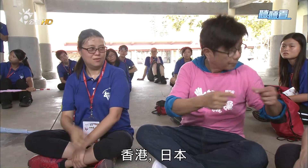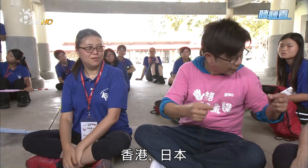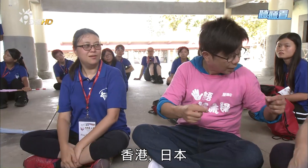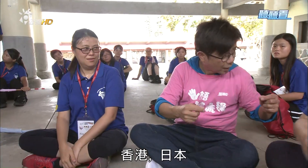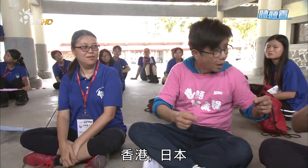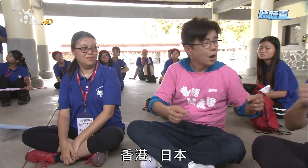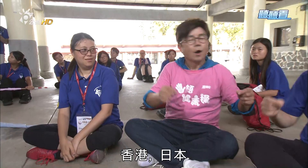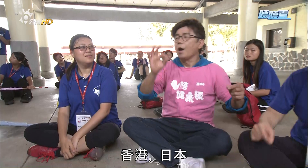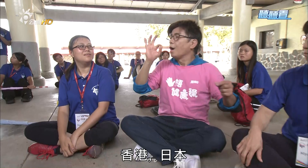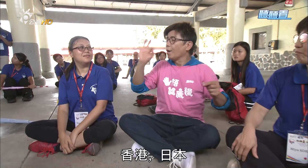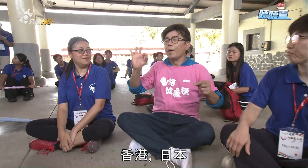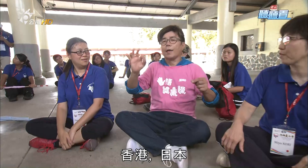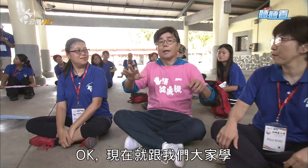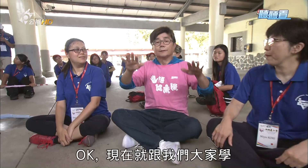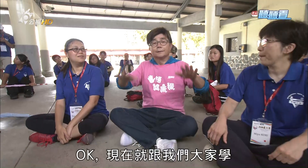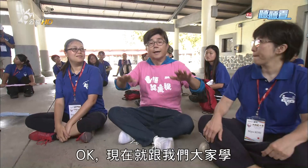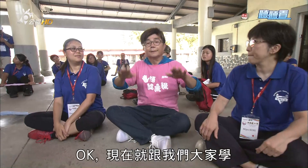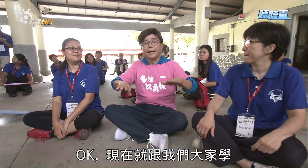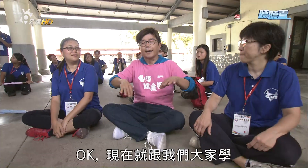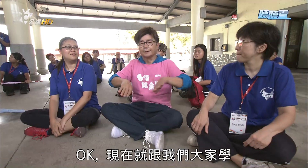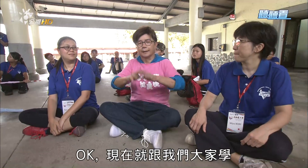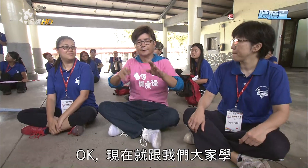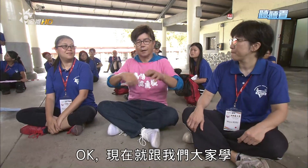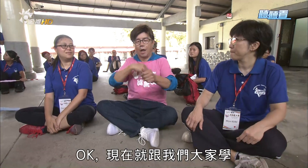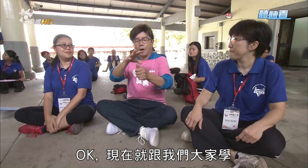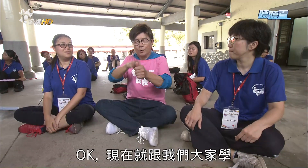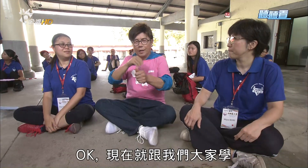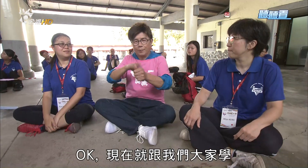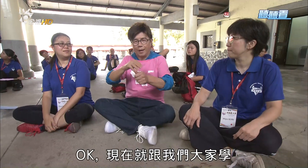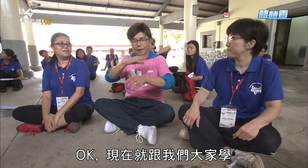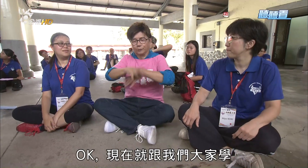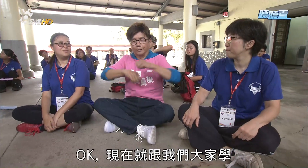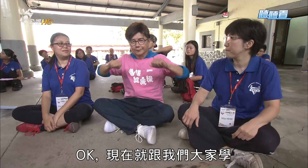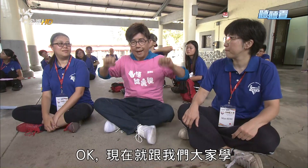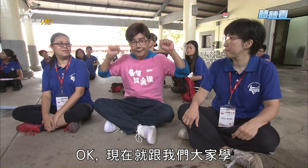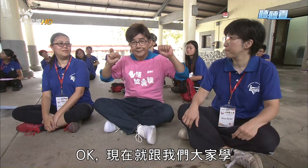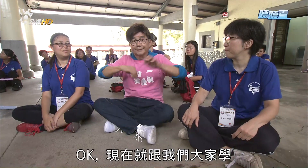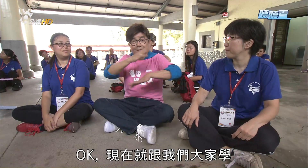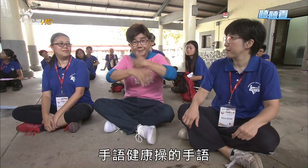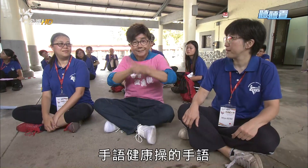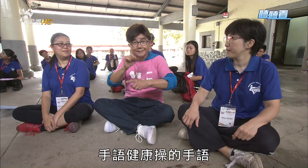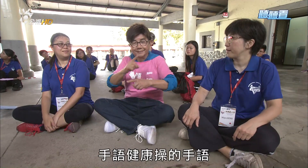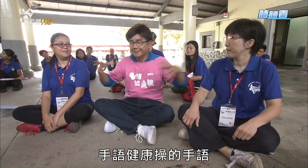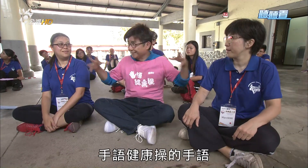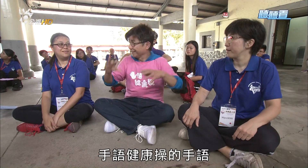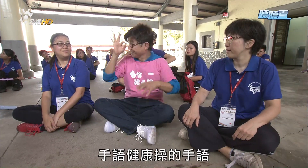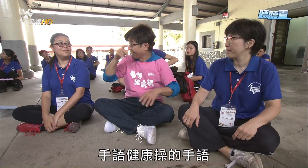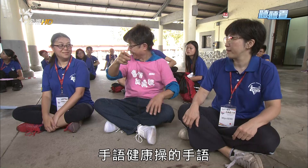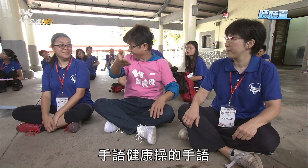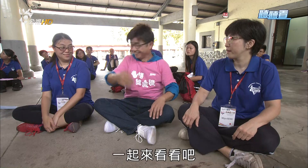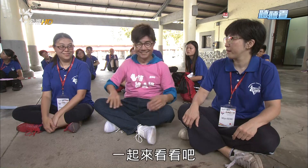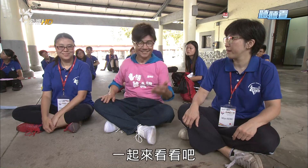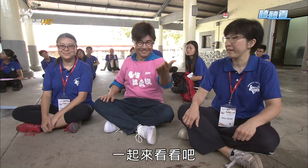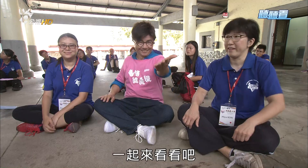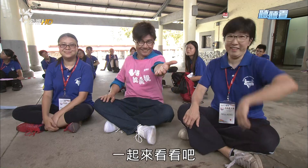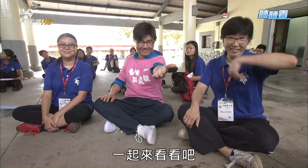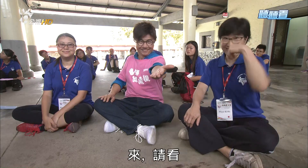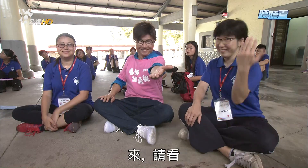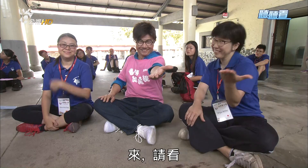香港 、 日本 ，OK， 现在啊，就跟我们大家学手语健康操的手语，一起来看看吧。来，请